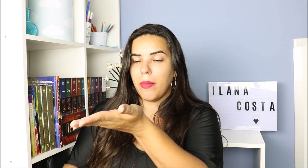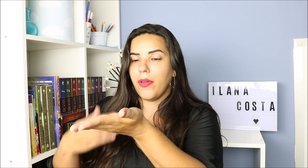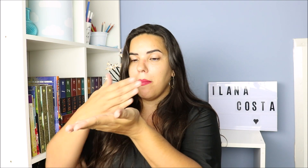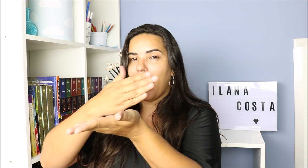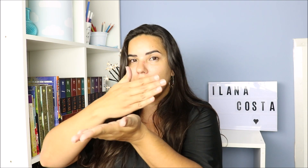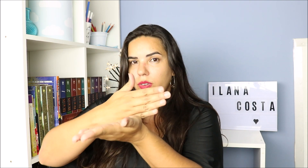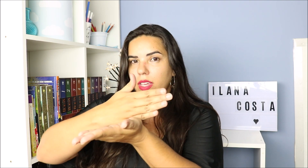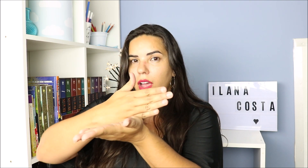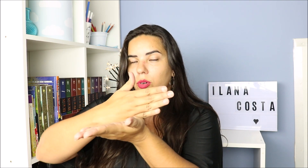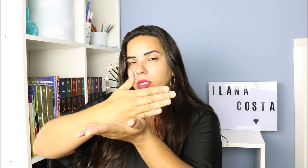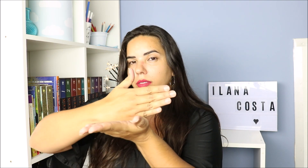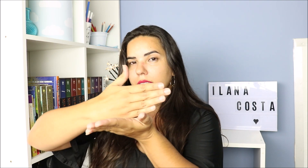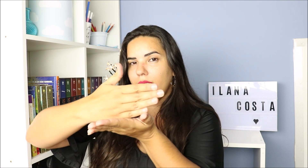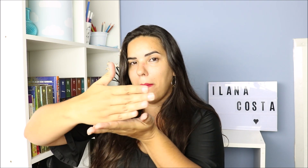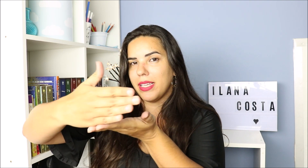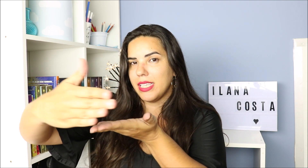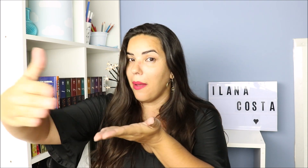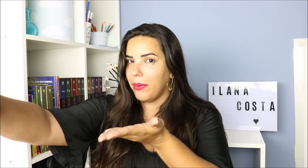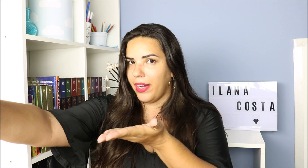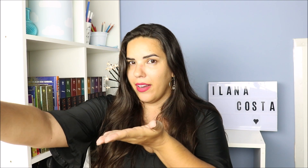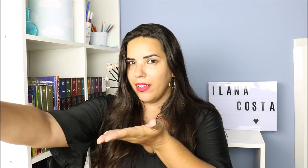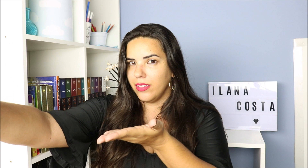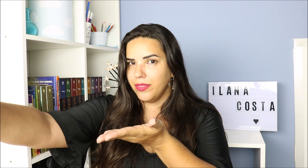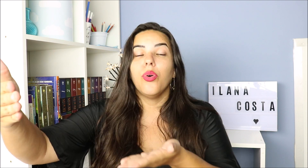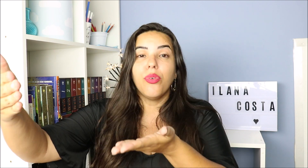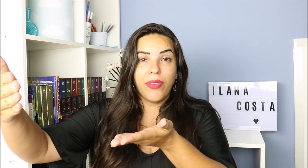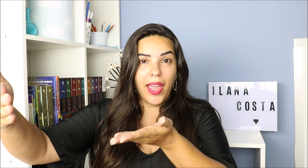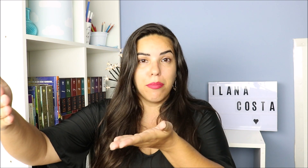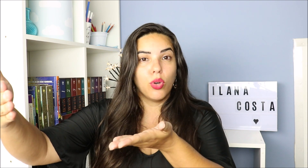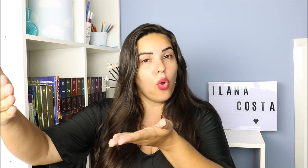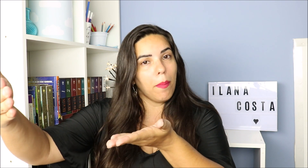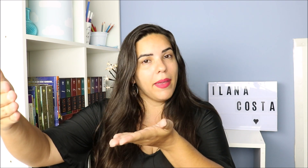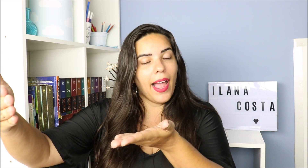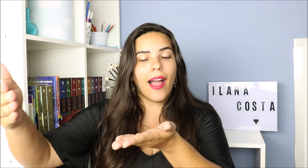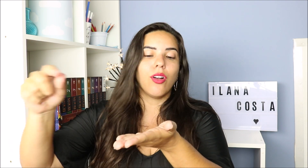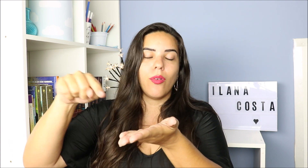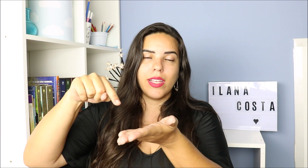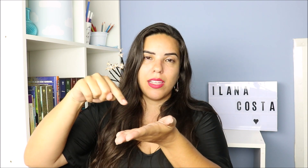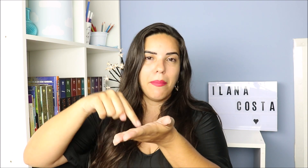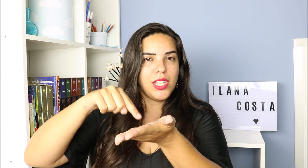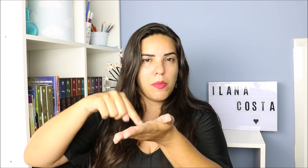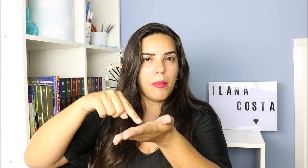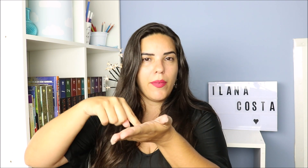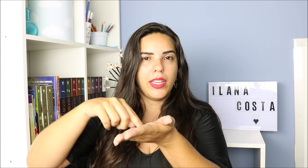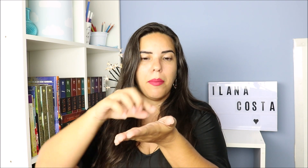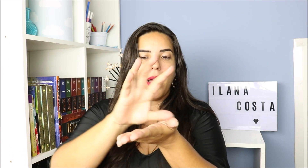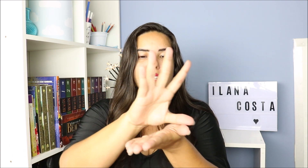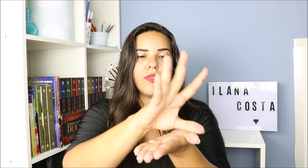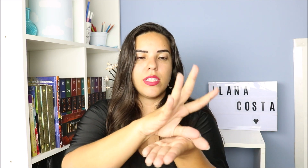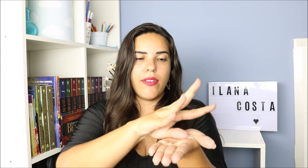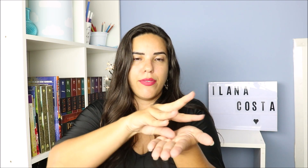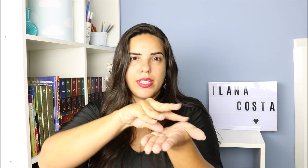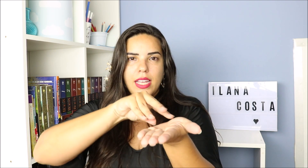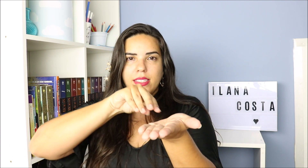mão embaixo e a outra você vai passar por ela. O verbo copiar, com essa mesma mão aqui embaixo, você vai fazer